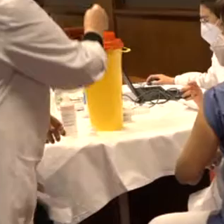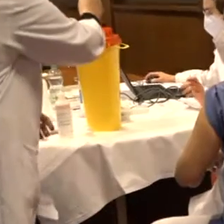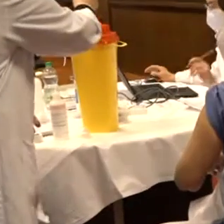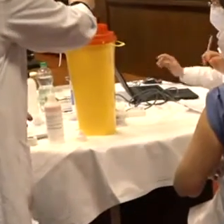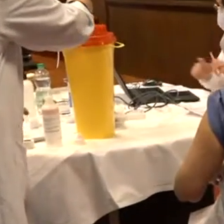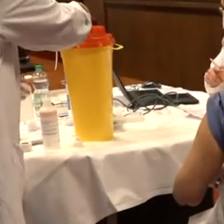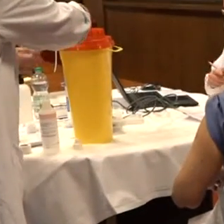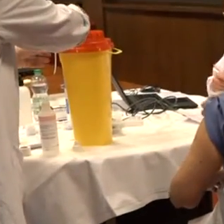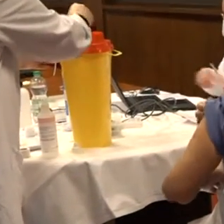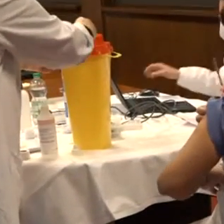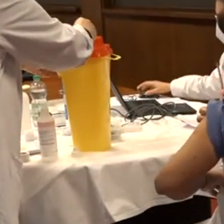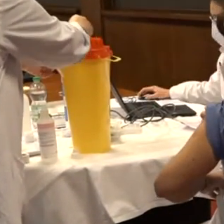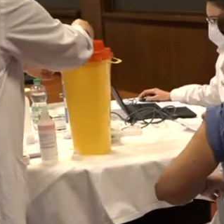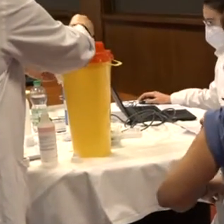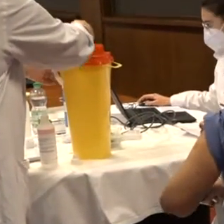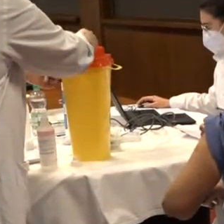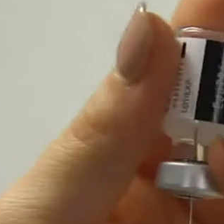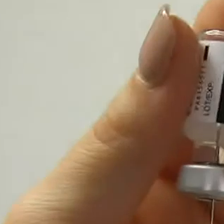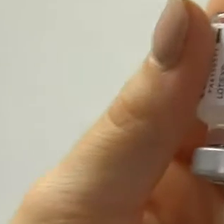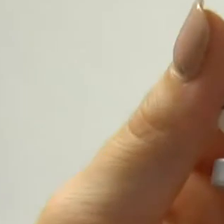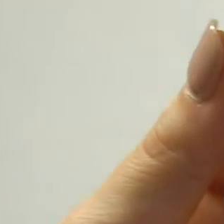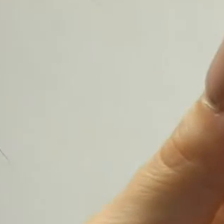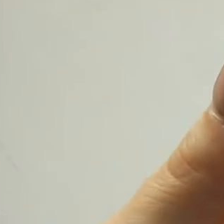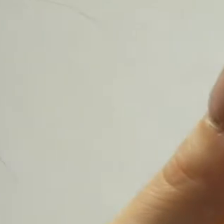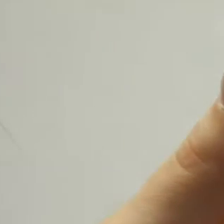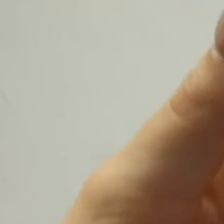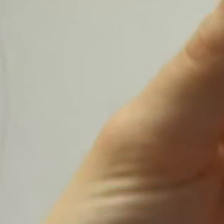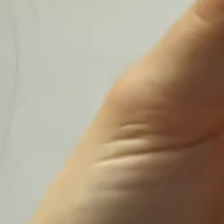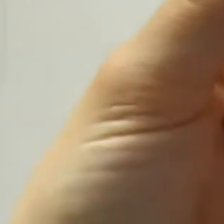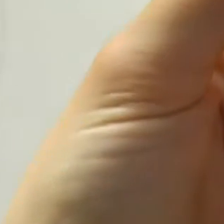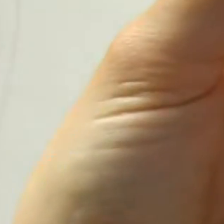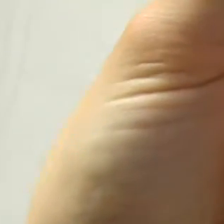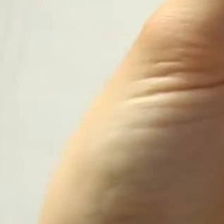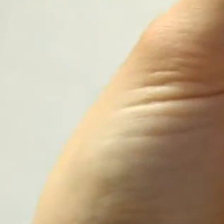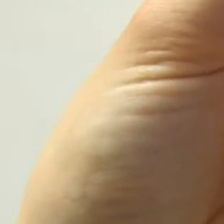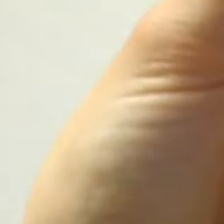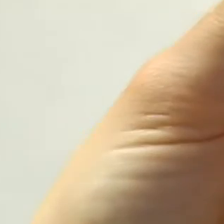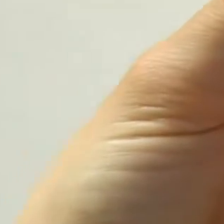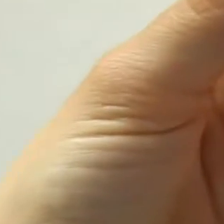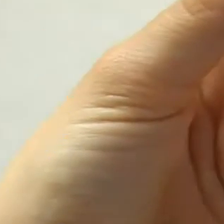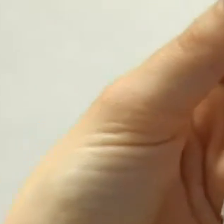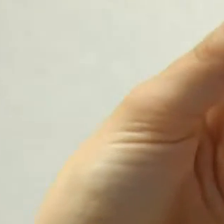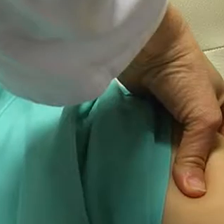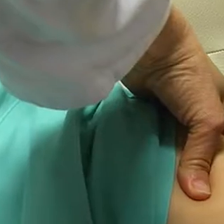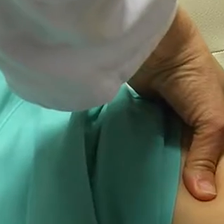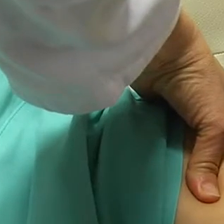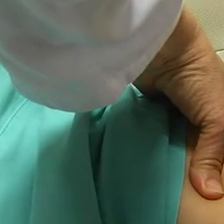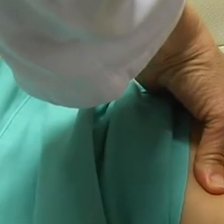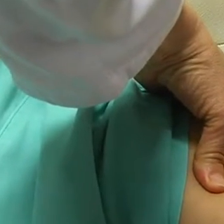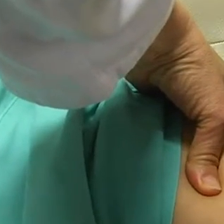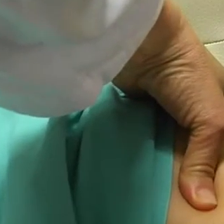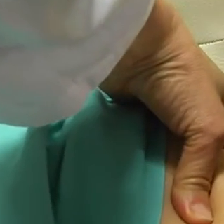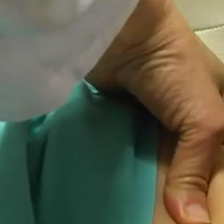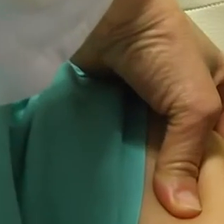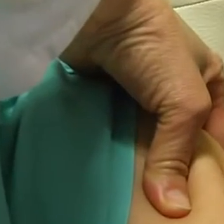al commerciale delle aziende l'annuncio del presidente zaia comunicando la ricerca di un canale alternativo per riuscire a recuperare